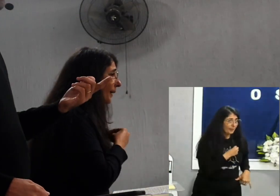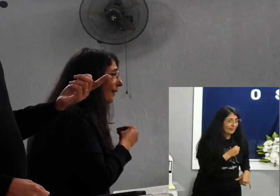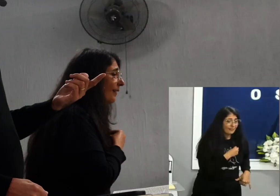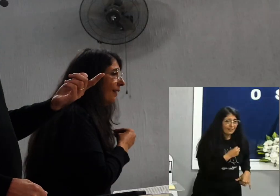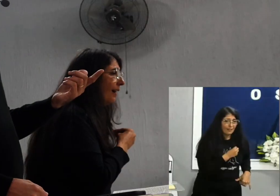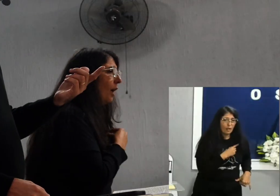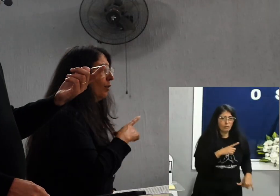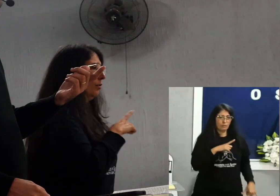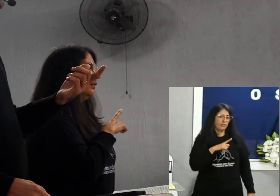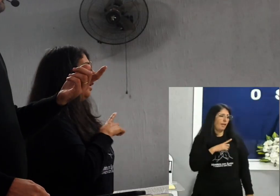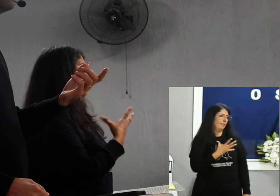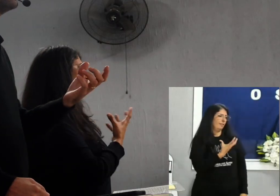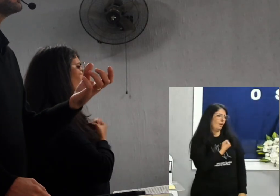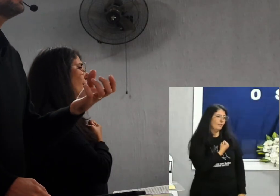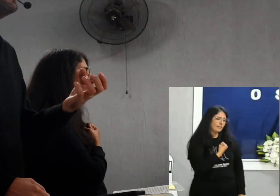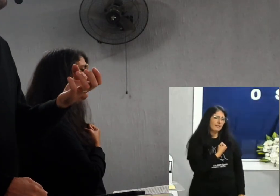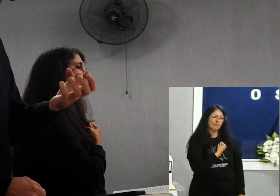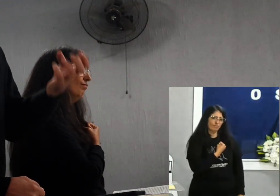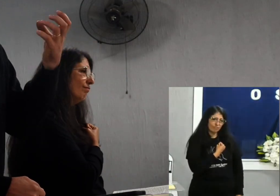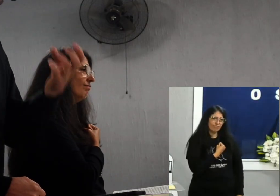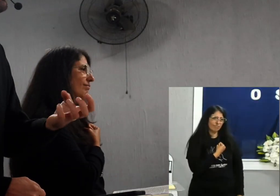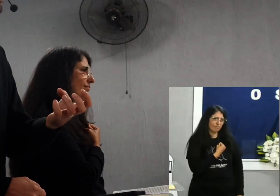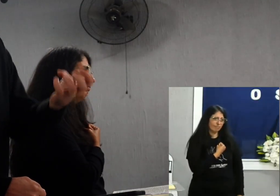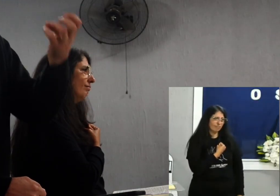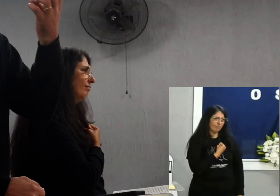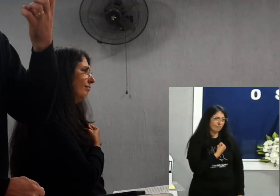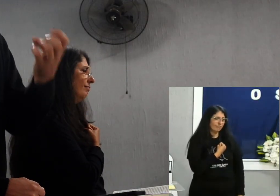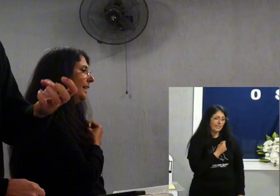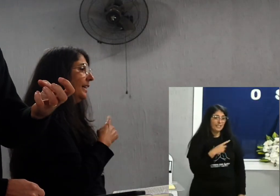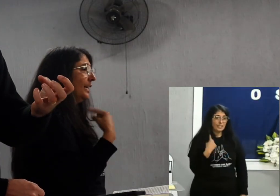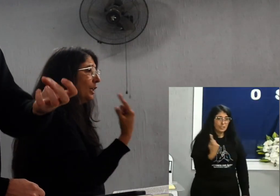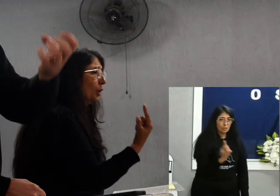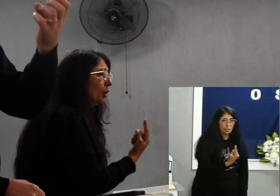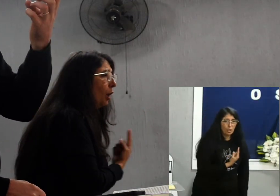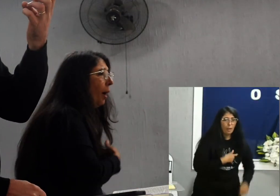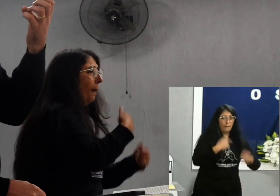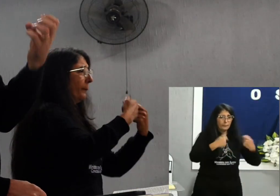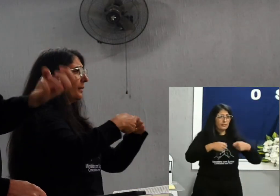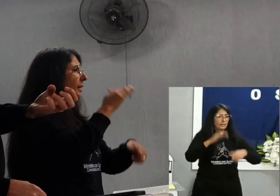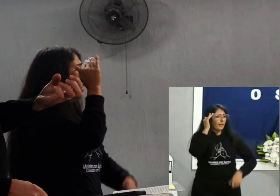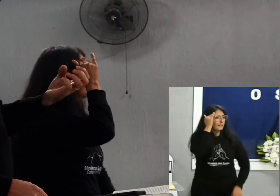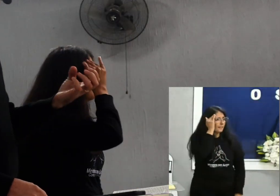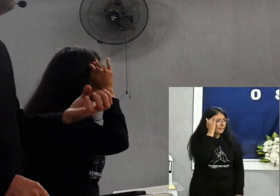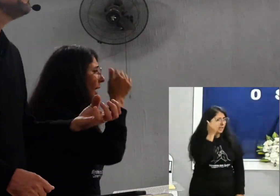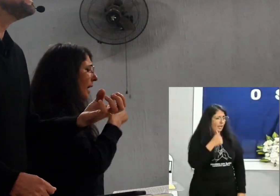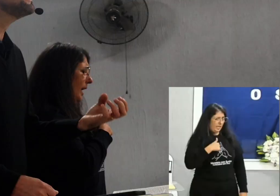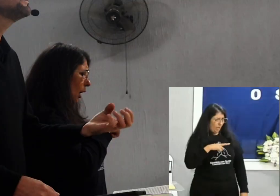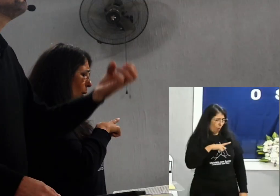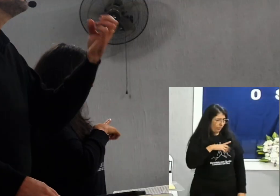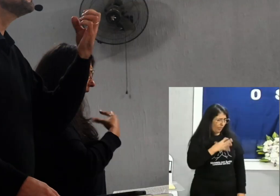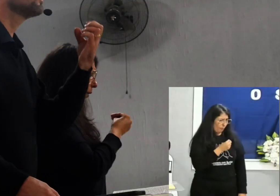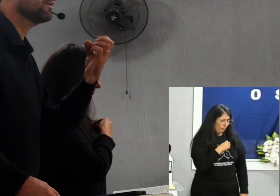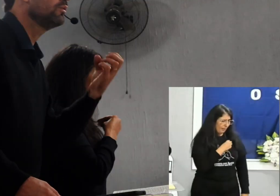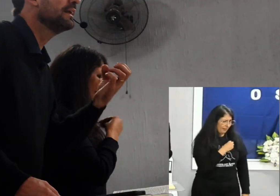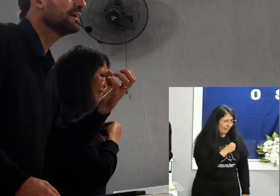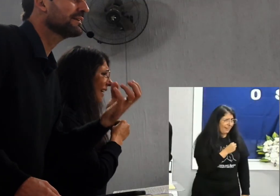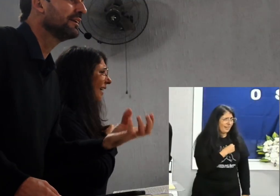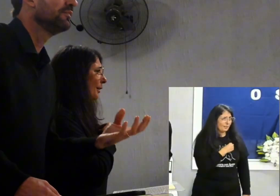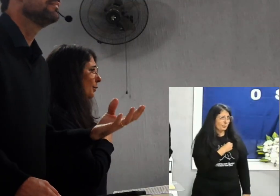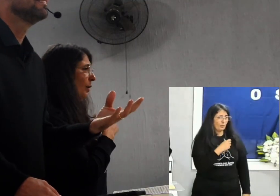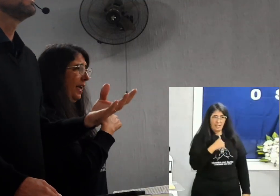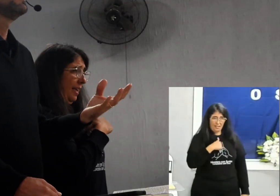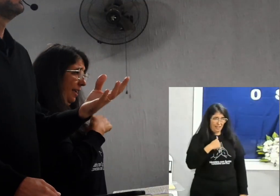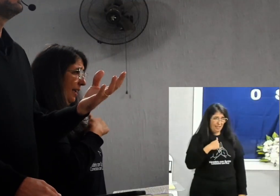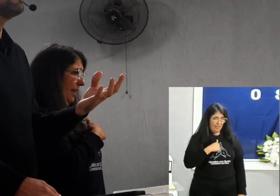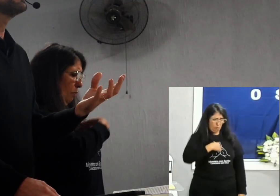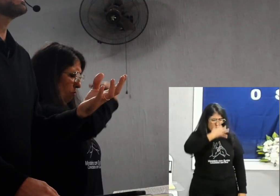mensagem. À medida que reconhecemos o nosso pecado, a nossa injustiça, o merecimento da